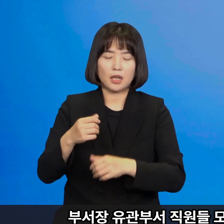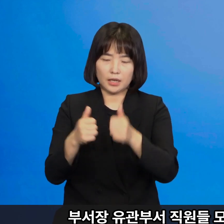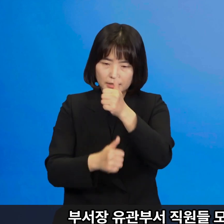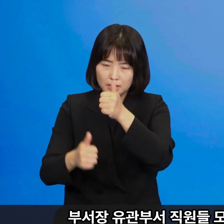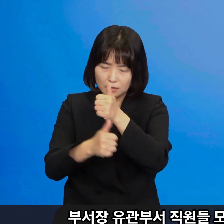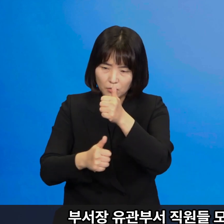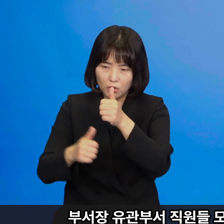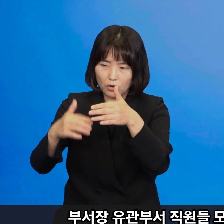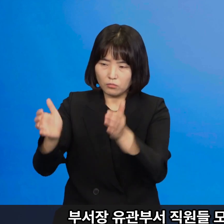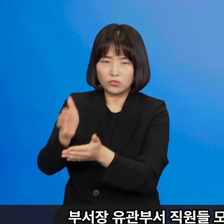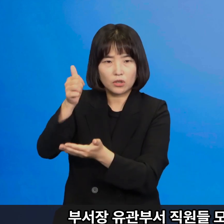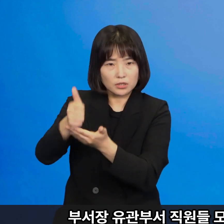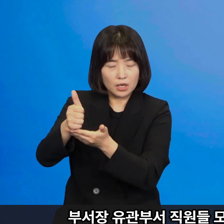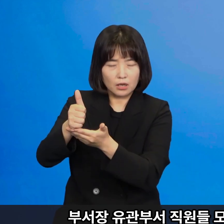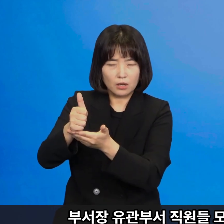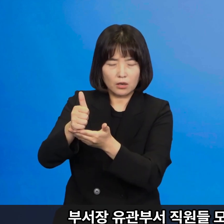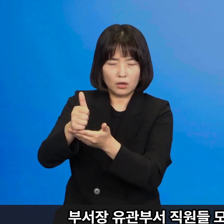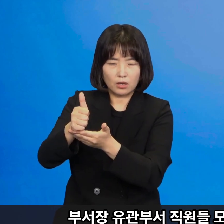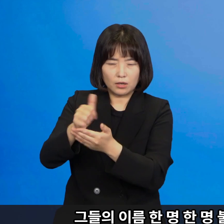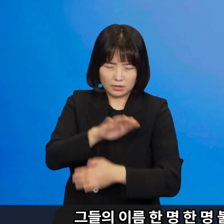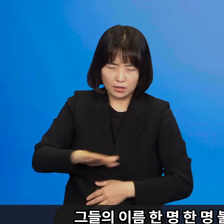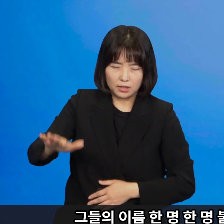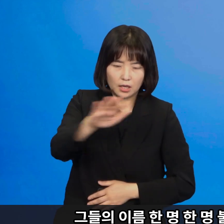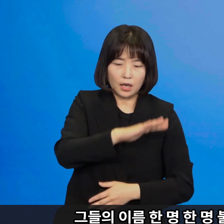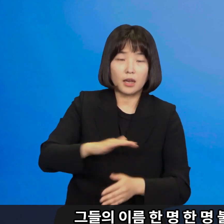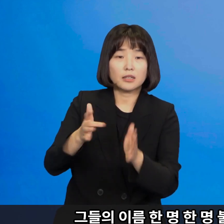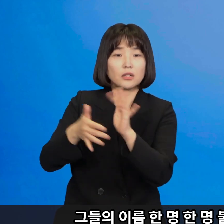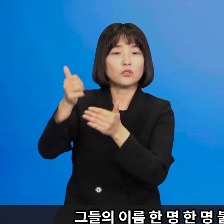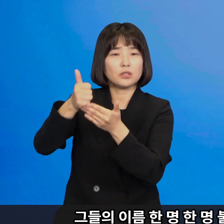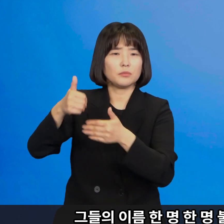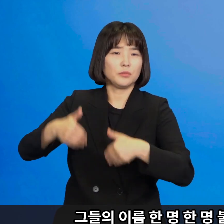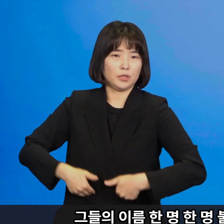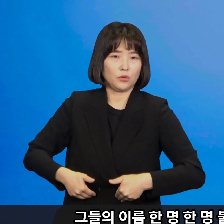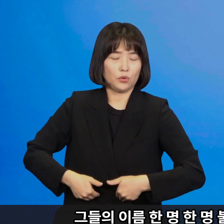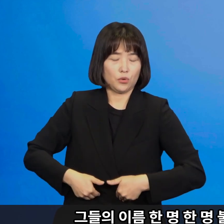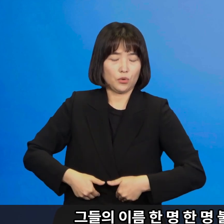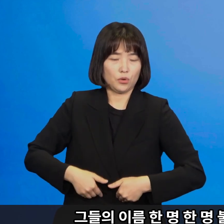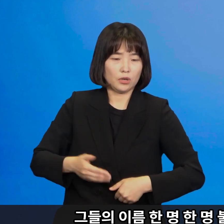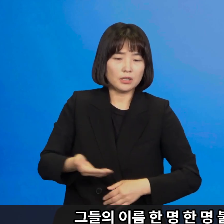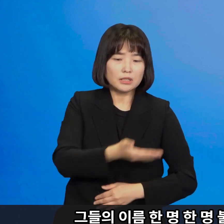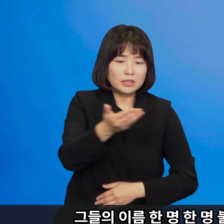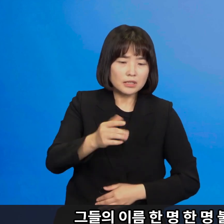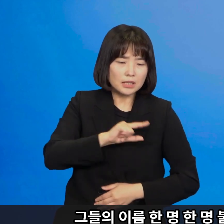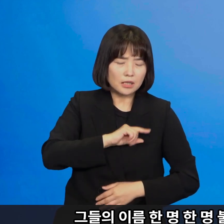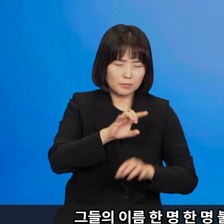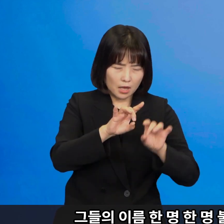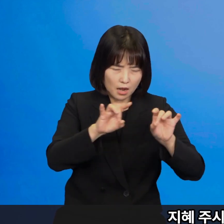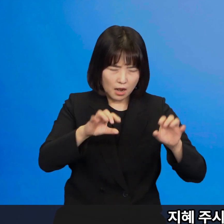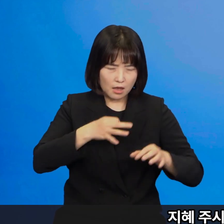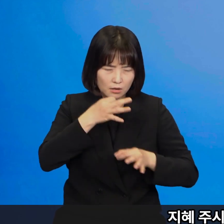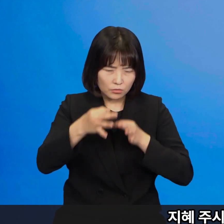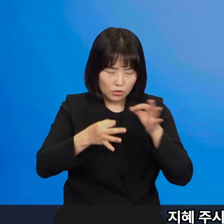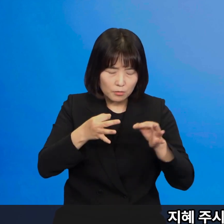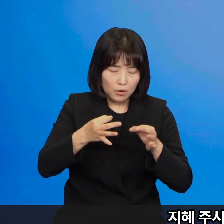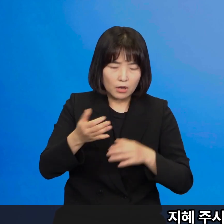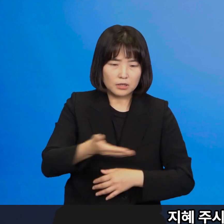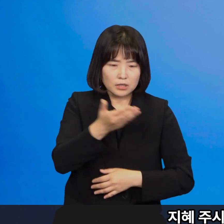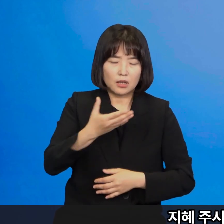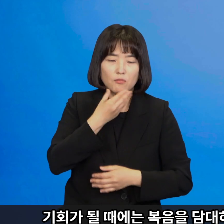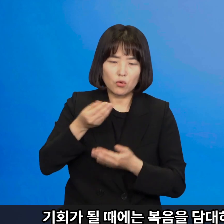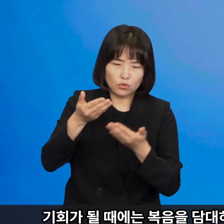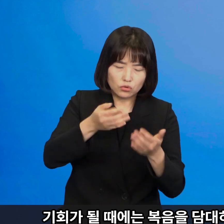직원들 모두에게 예수님이 필요합니다. 그들의 이름 한 명 한 명 불러가며 그들에게 복 주시고 지혜 주시길